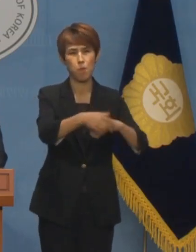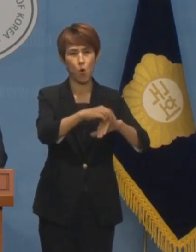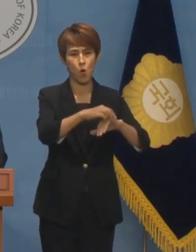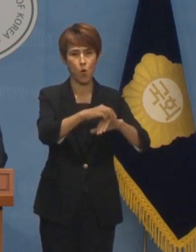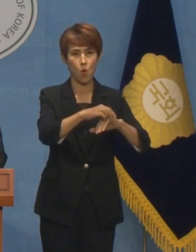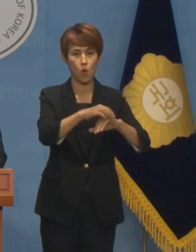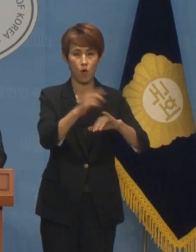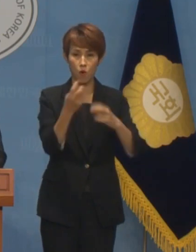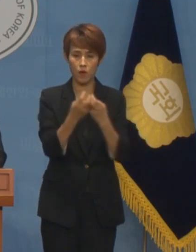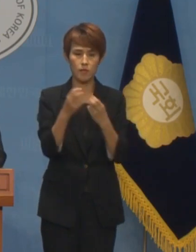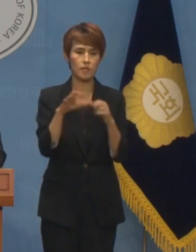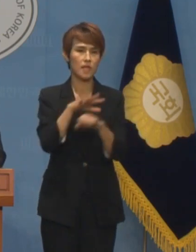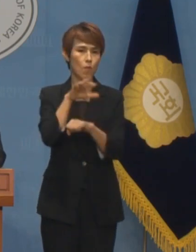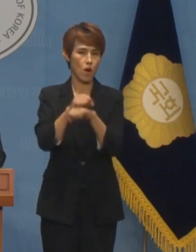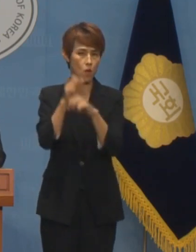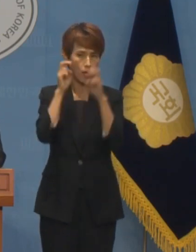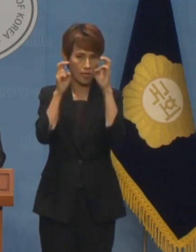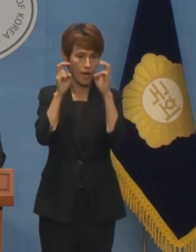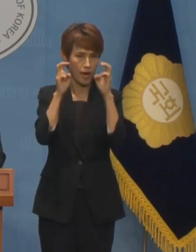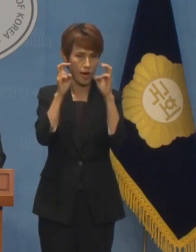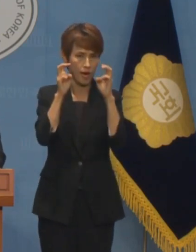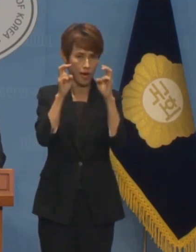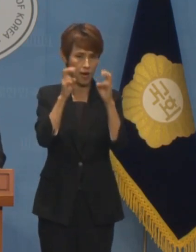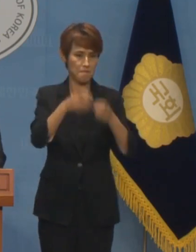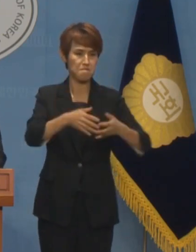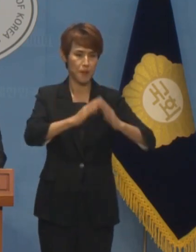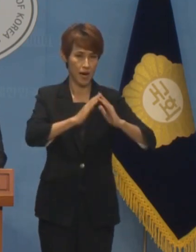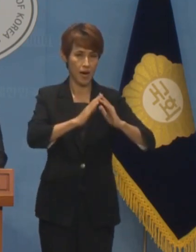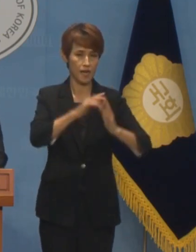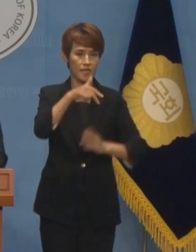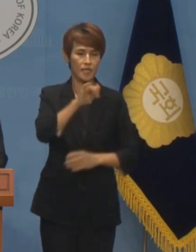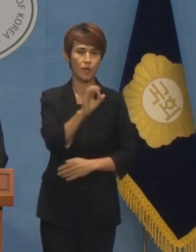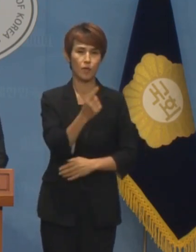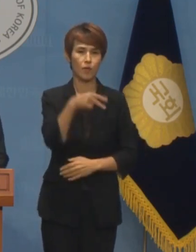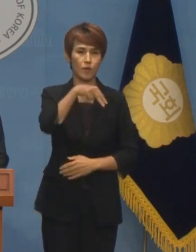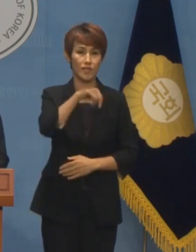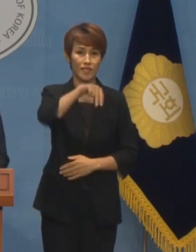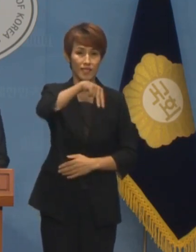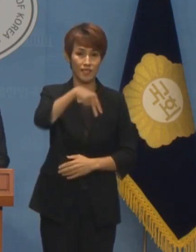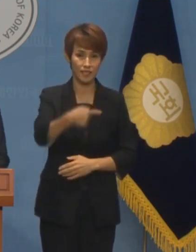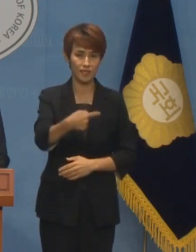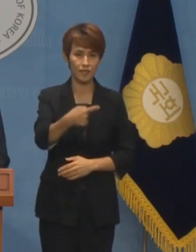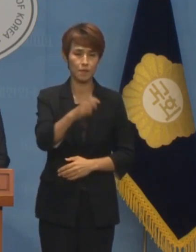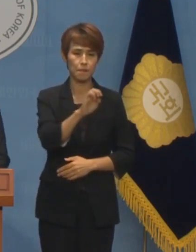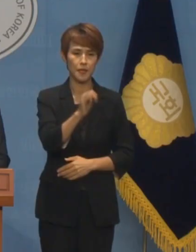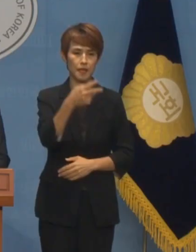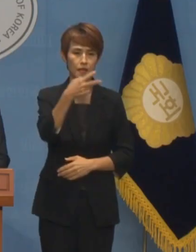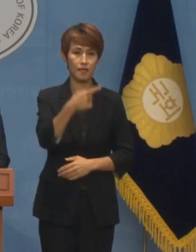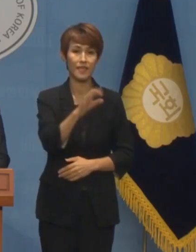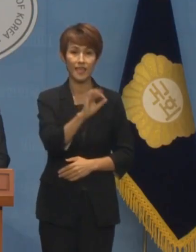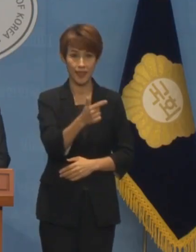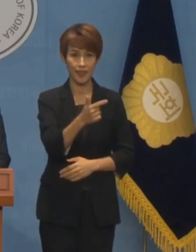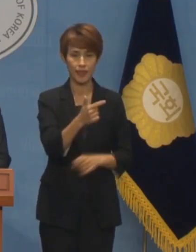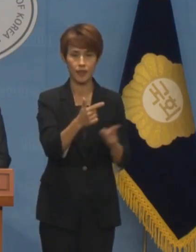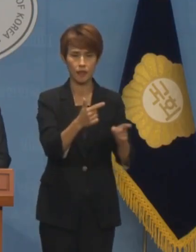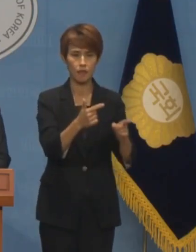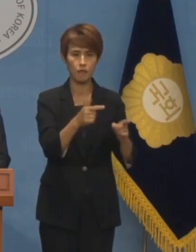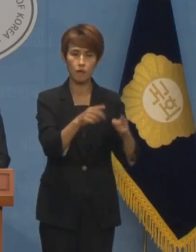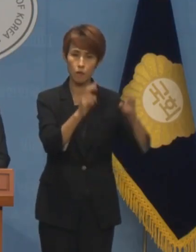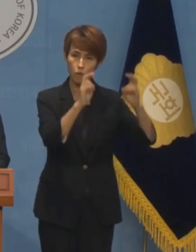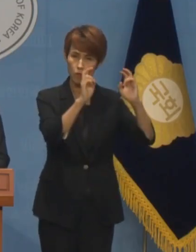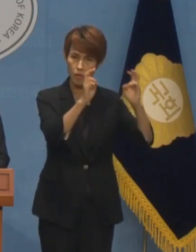회사를 차렸잖아요. 그 회사의 이름이 지오시스 PTE입니다. 지오시스 PTE. 그러면